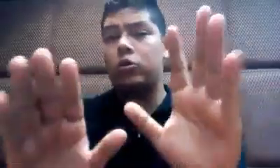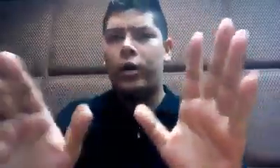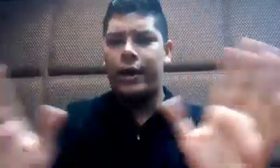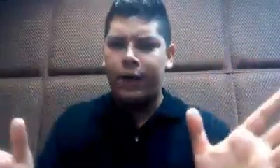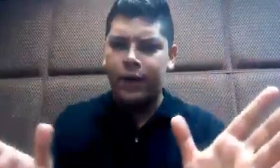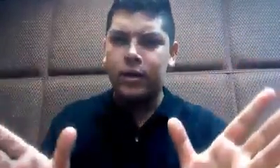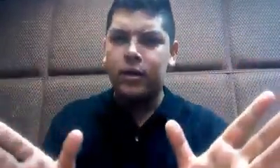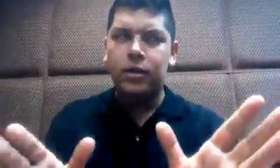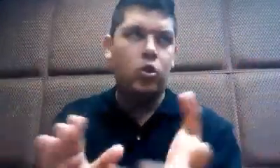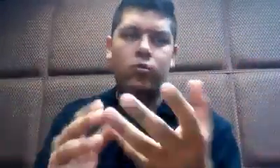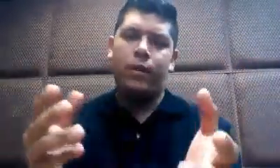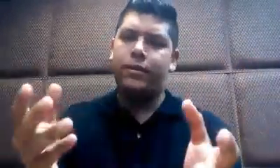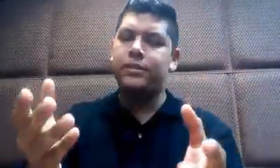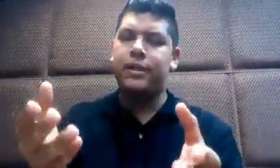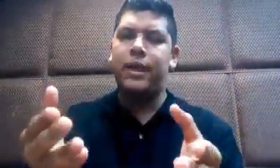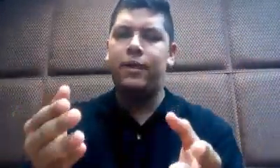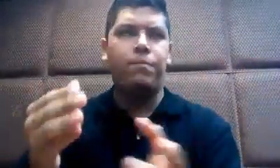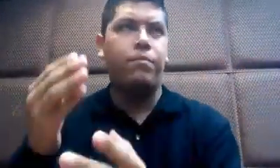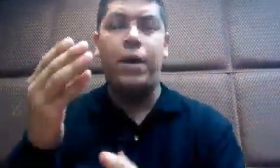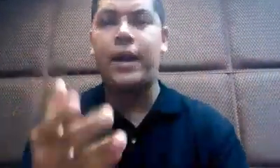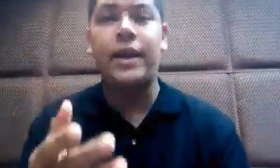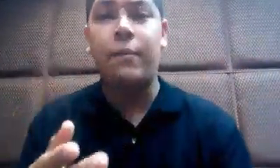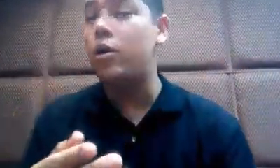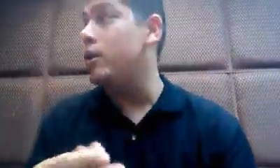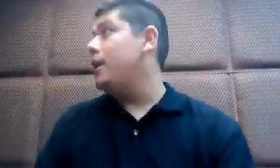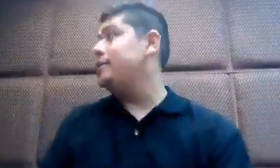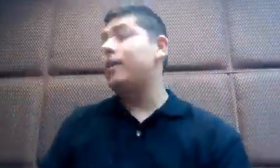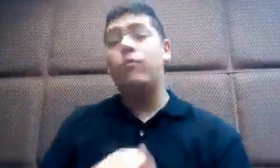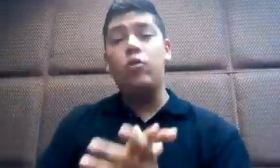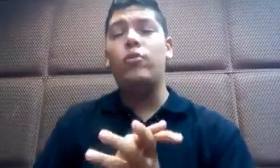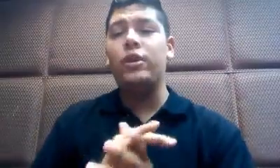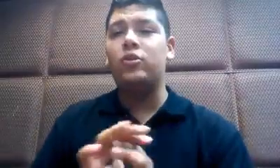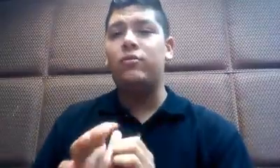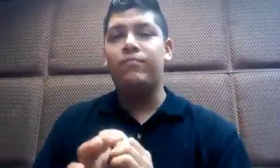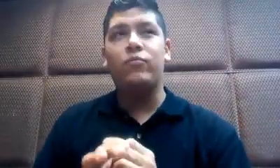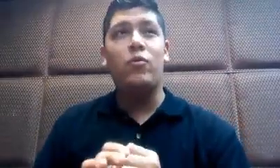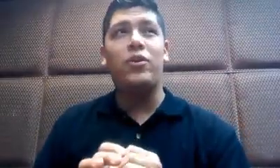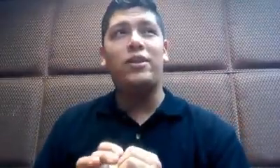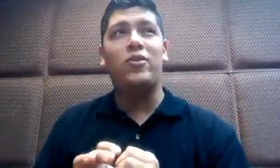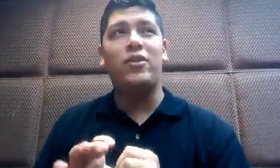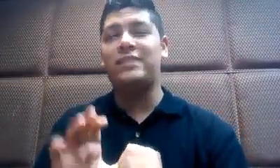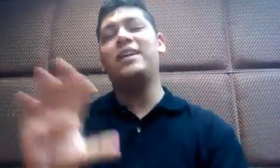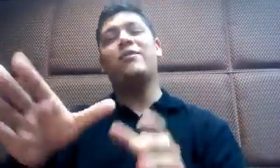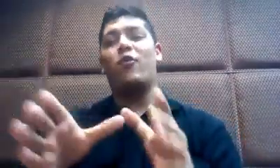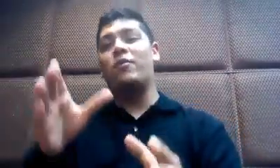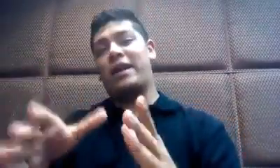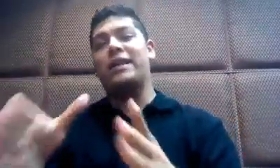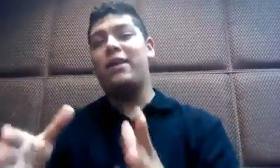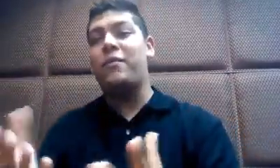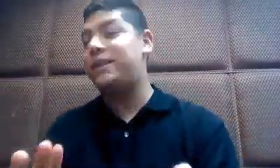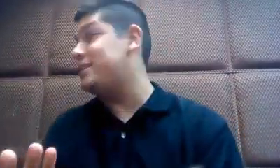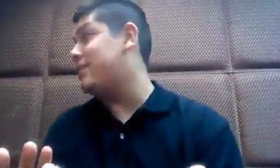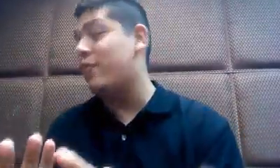nada que ver. No, la verdad es que viajar en camión es algo muy bonito, en cierta forma, relativamente en cierta forma,